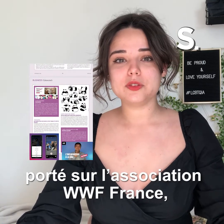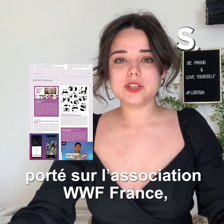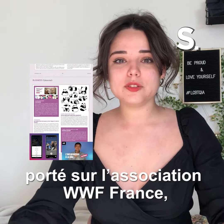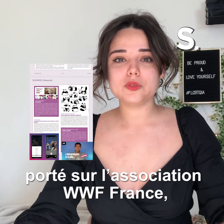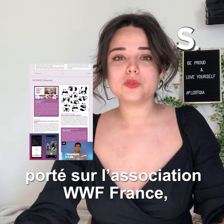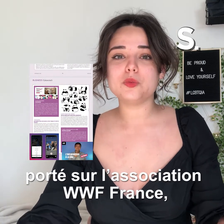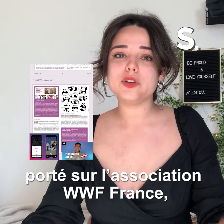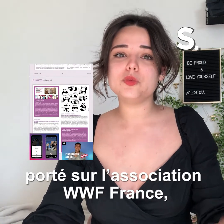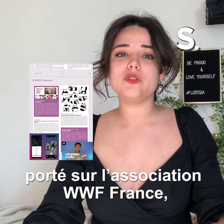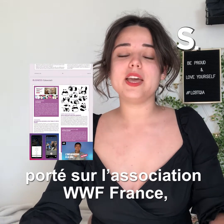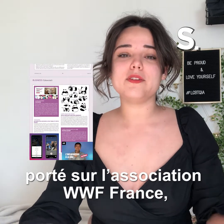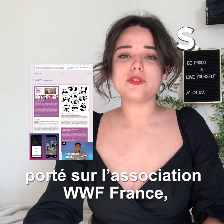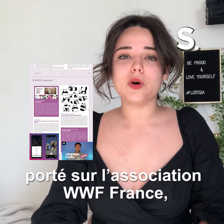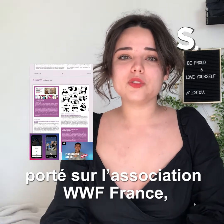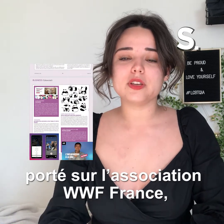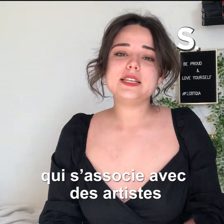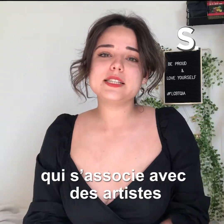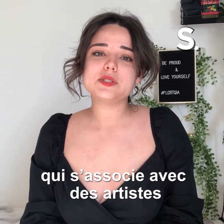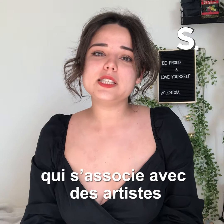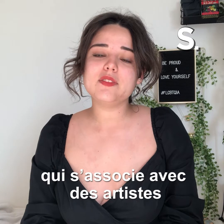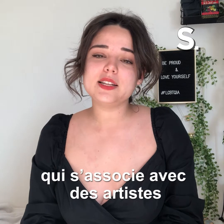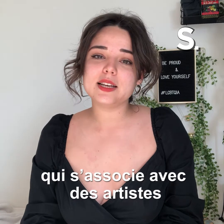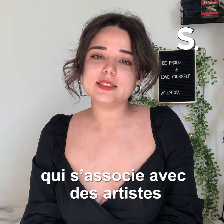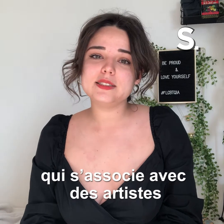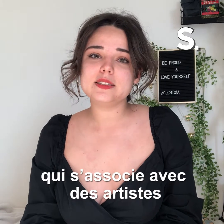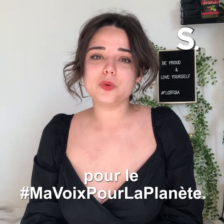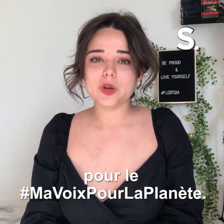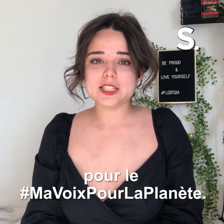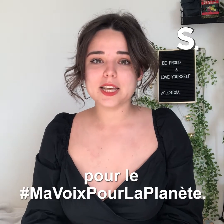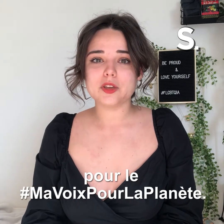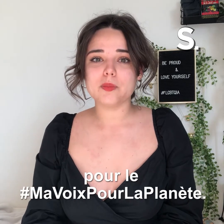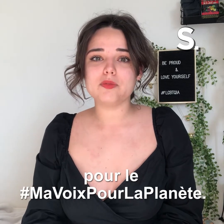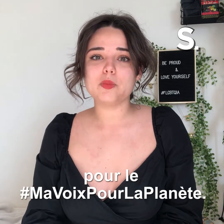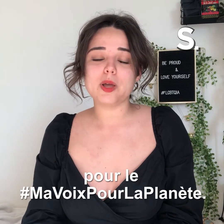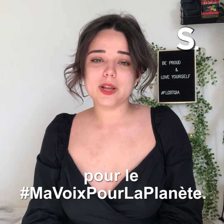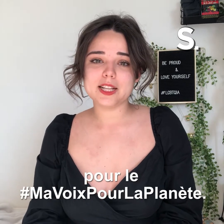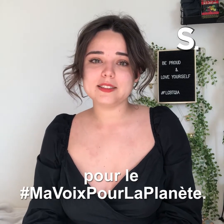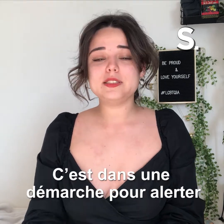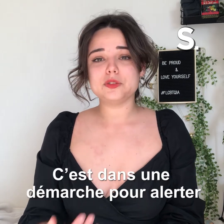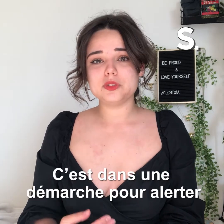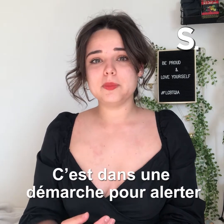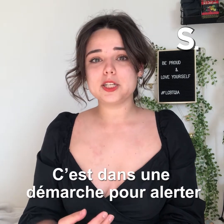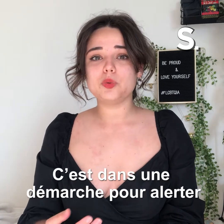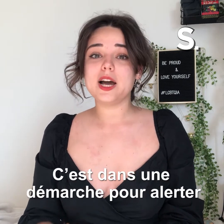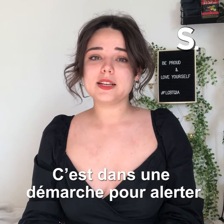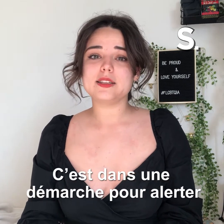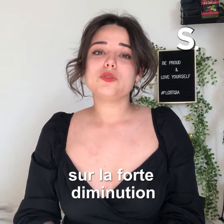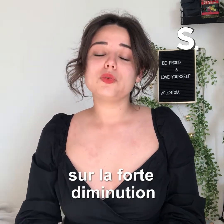'association WWF France, qui s'associe avec des artistes pour le hashtag MaVoiePourLaPlanète. C'est dans une démarche pour alerter sur